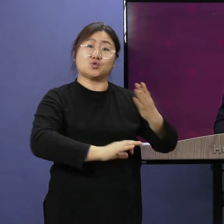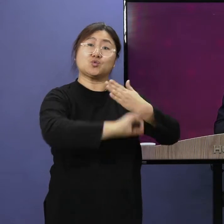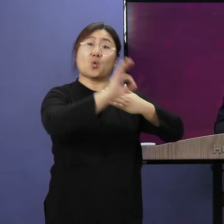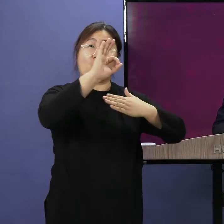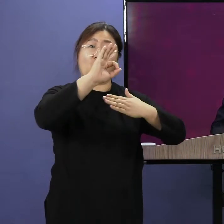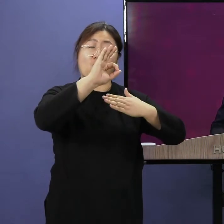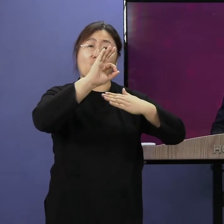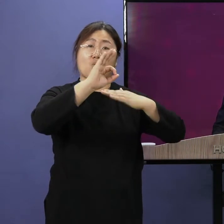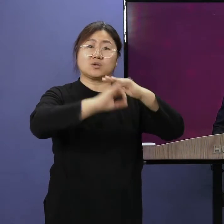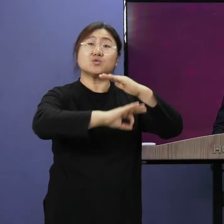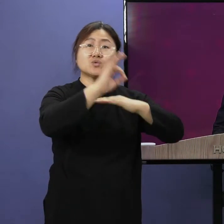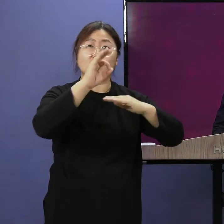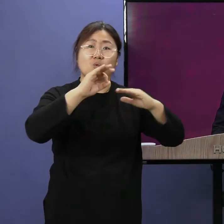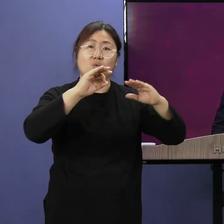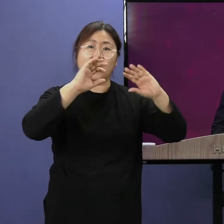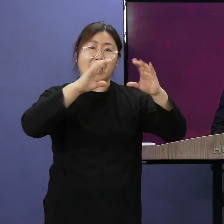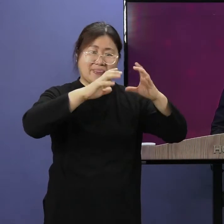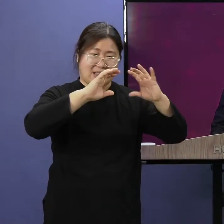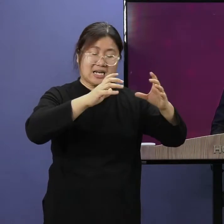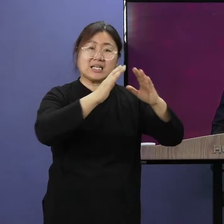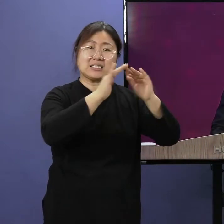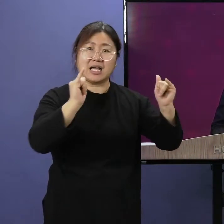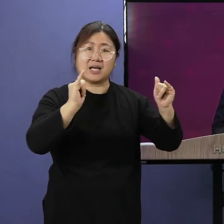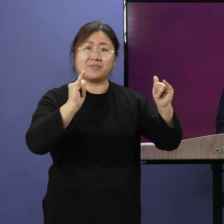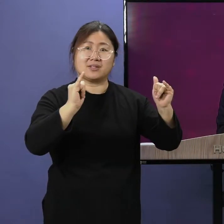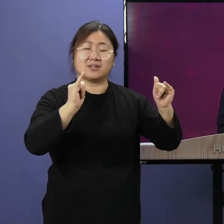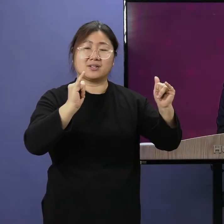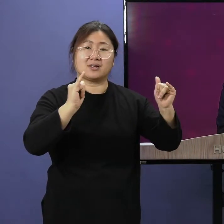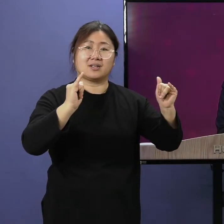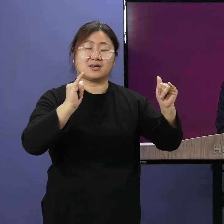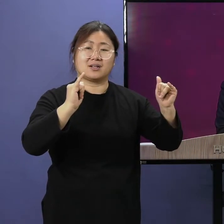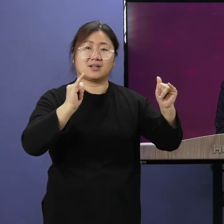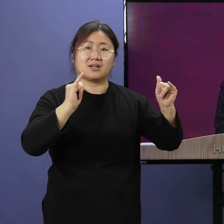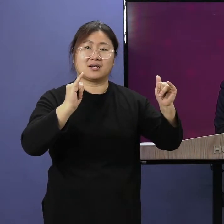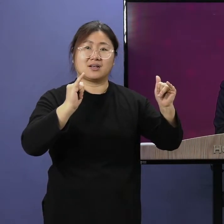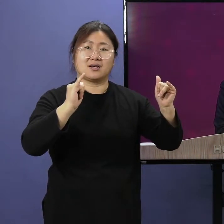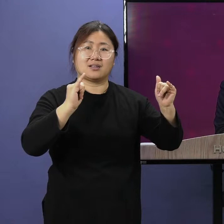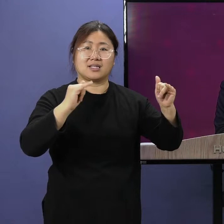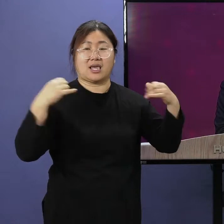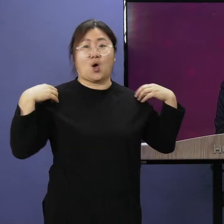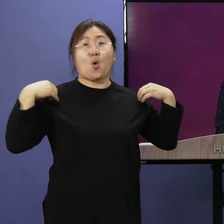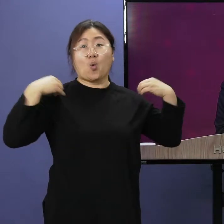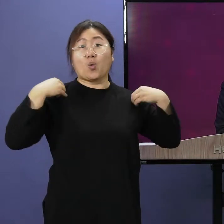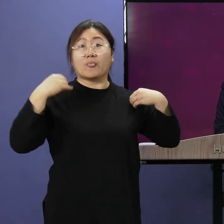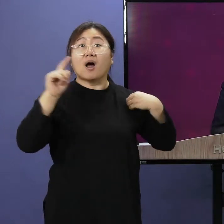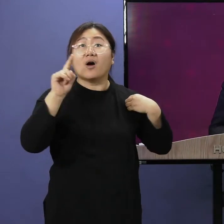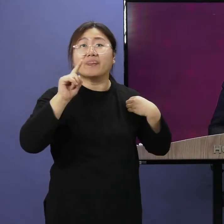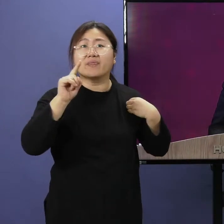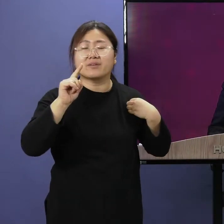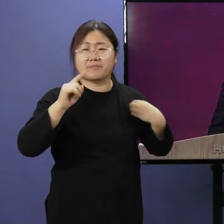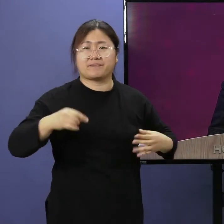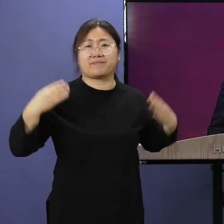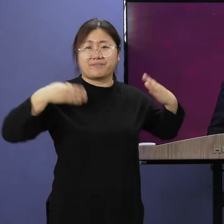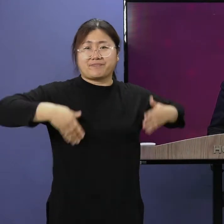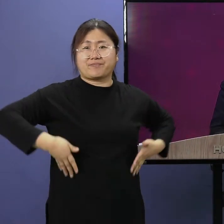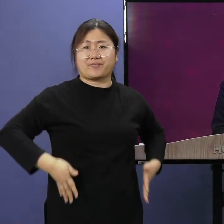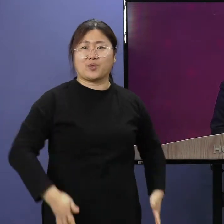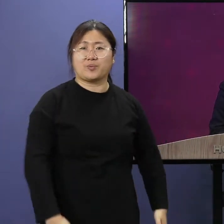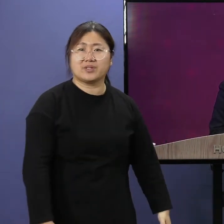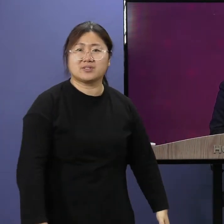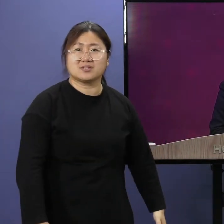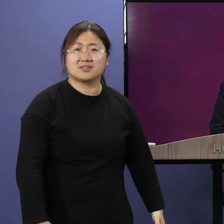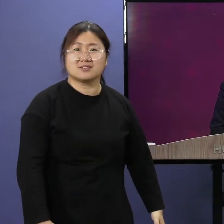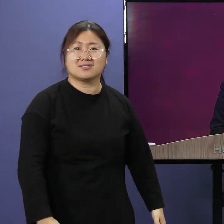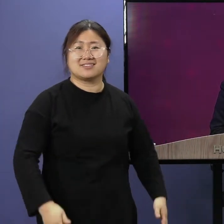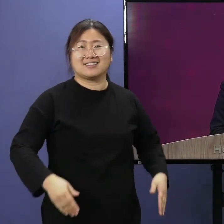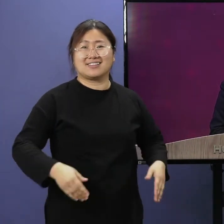원피스 같은 옷입니다. 우리 여성분들은 잘 아시겠죠? 그렇게 원피스를 입고 전력 질주하면 어떻게